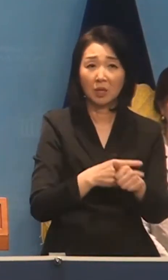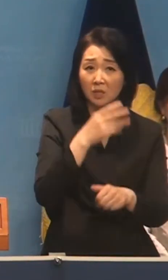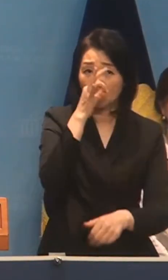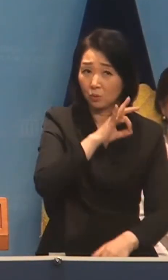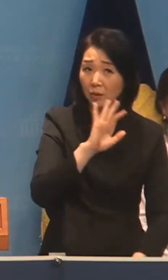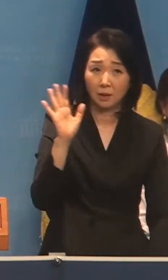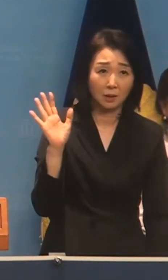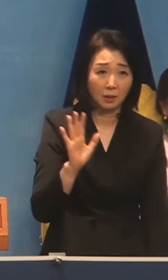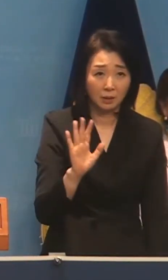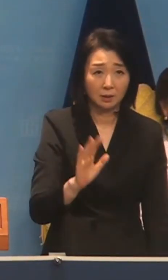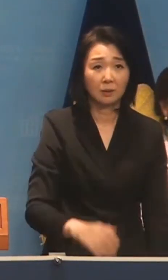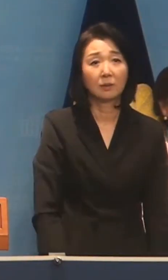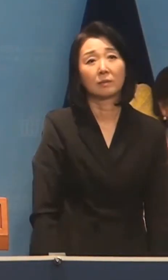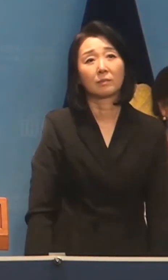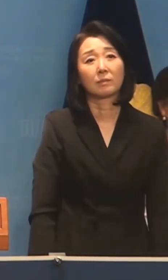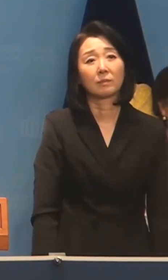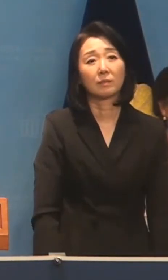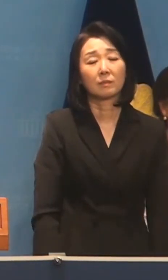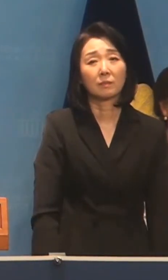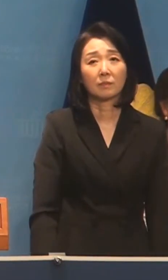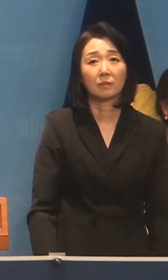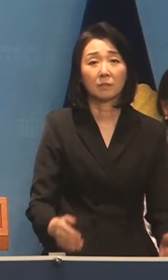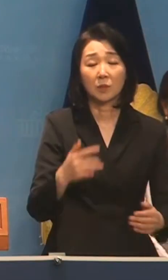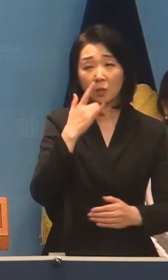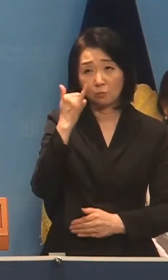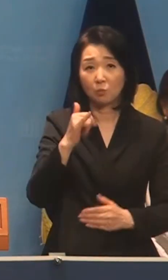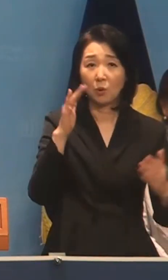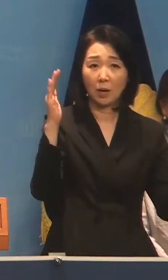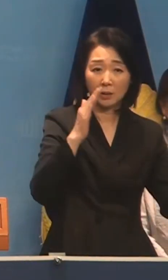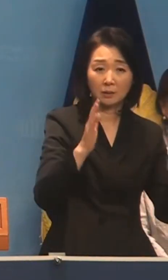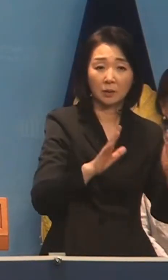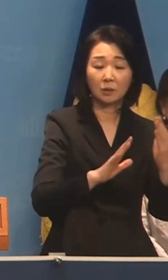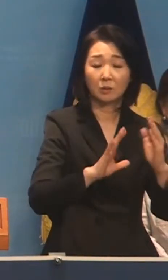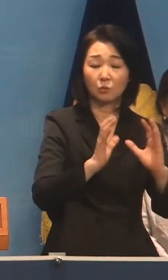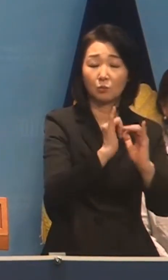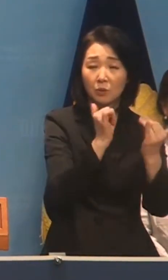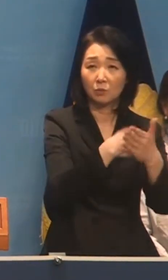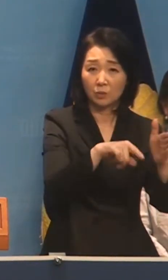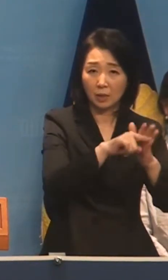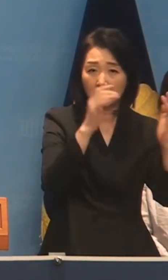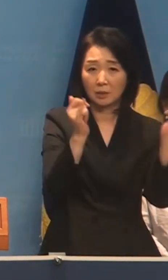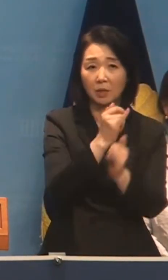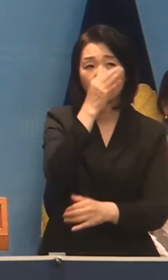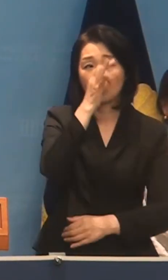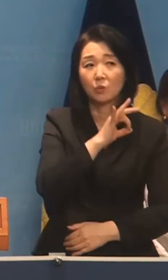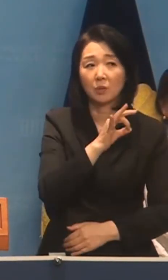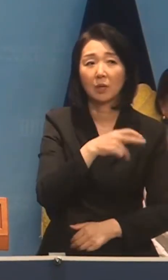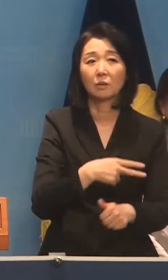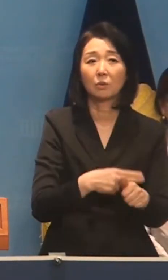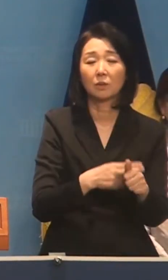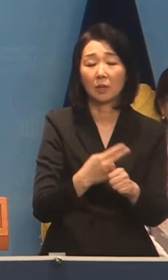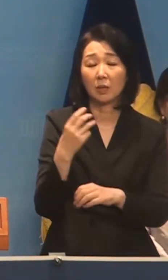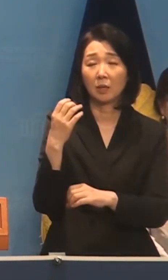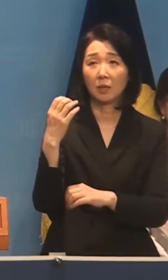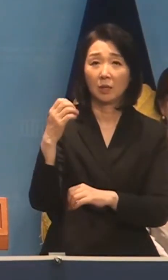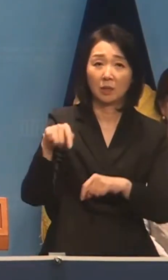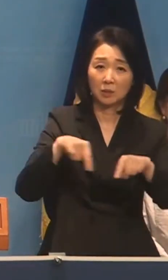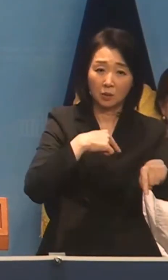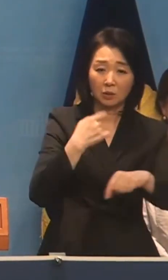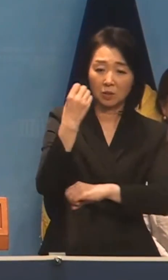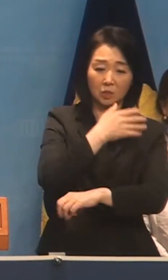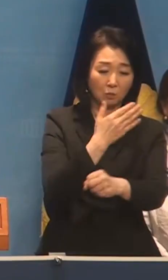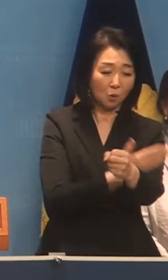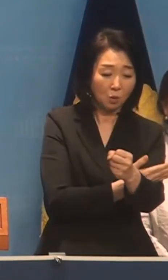것입니까? 이렇게 학부모, 학생들, 국민들을 위한 사회적으로 유익한 교사의 정치 기본권,